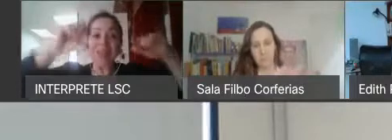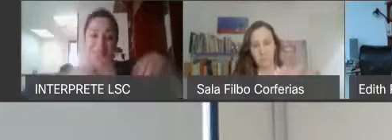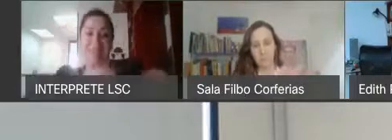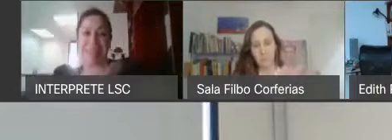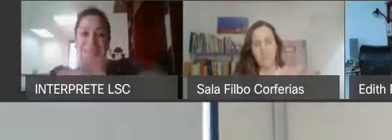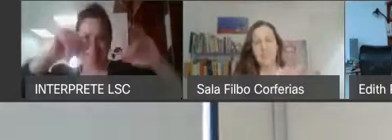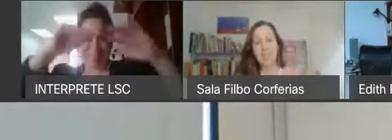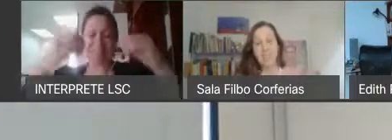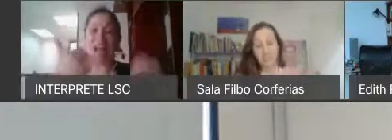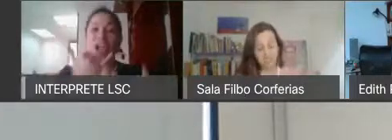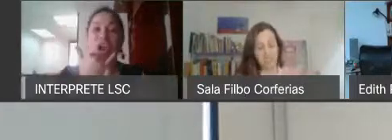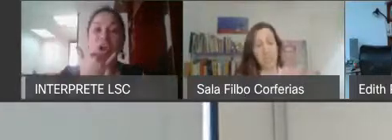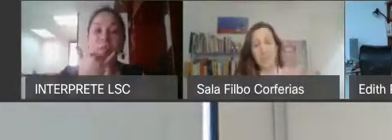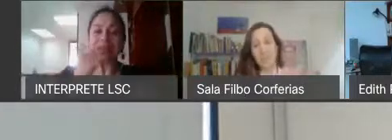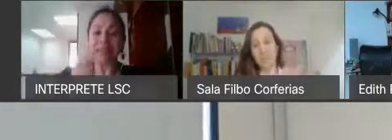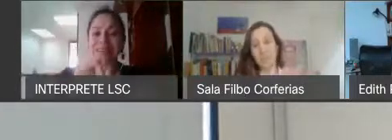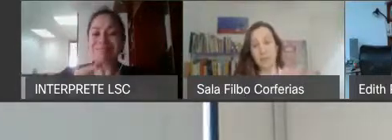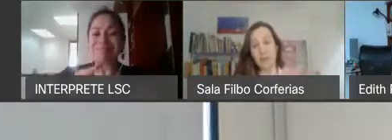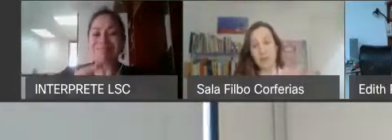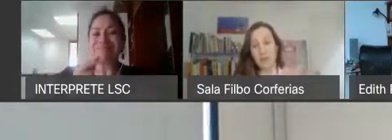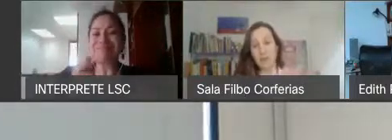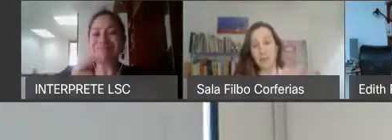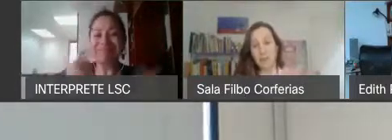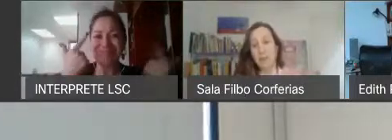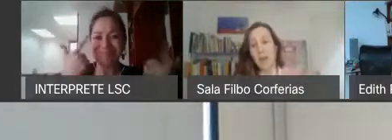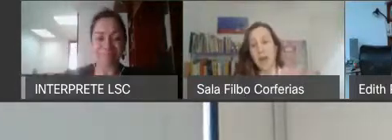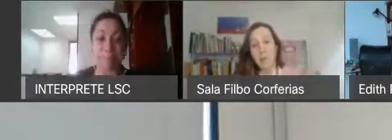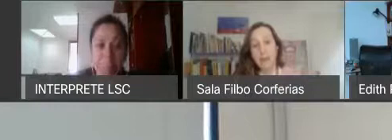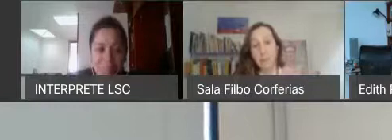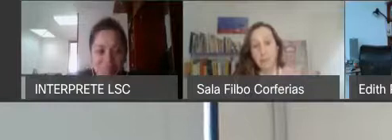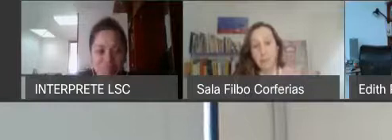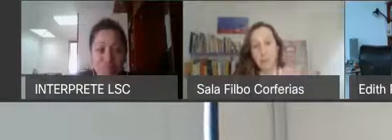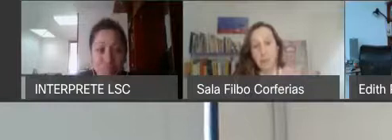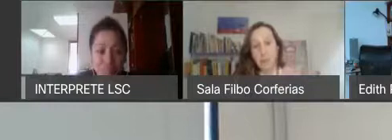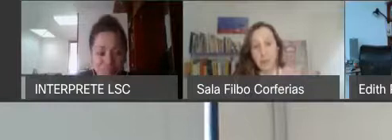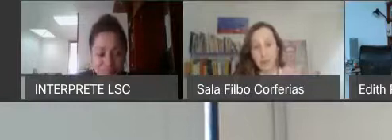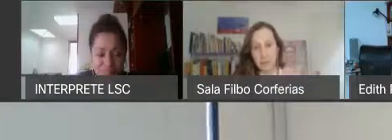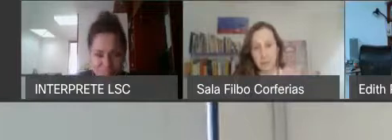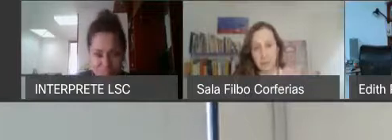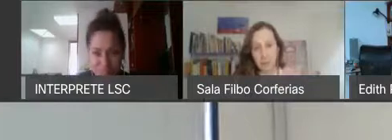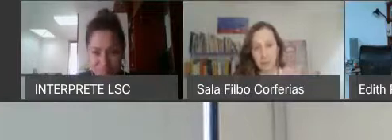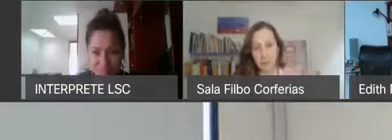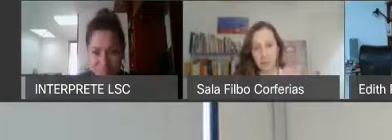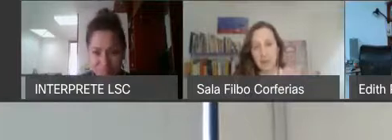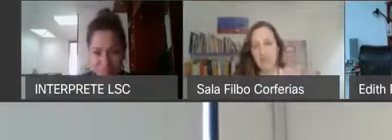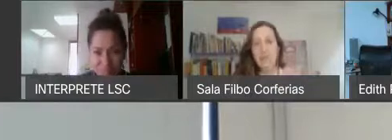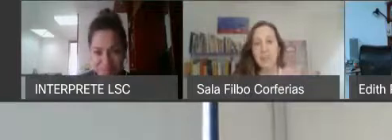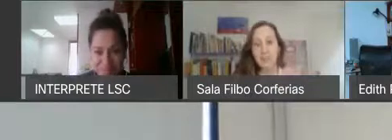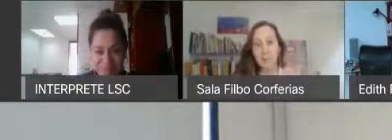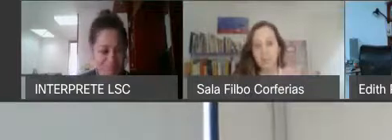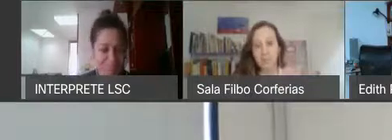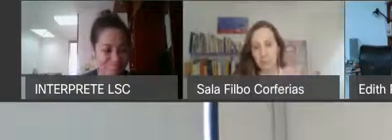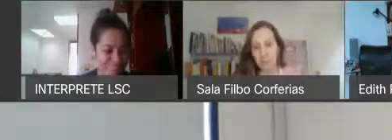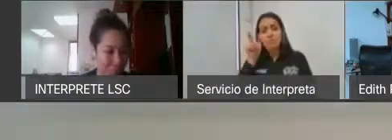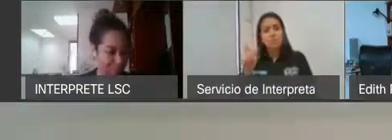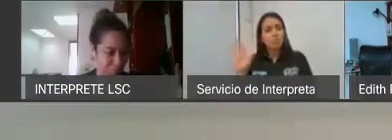pequeñito. Sí, yo lo sé, Edith, y hemos trabajado en eso. Hablamos con los creadores de la plataforma y no